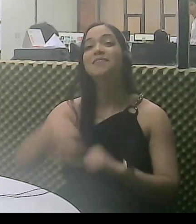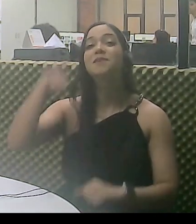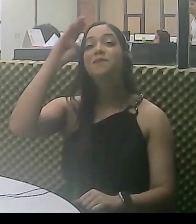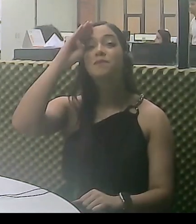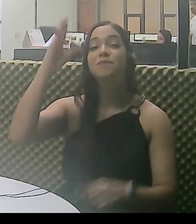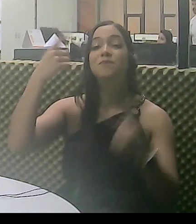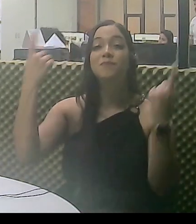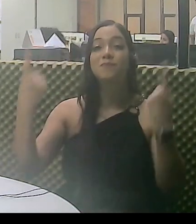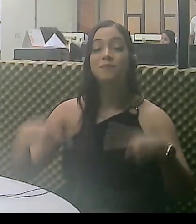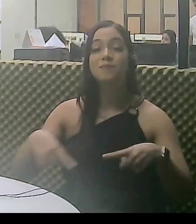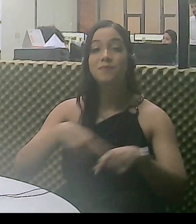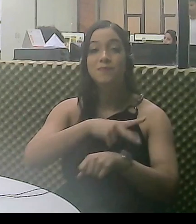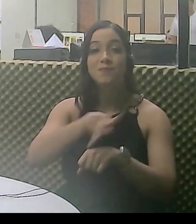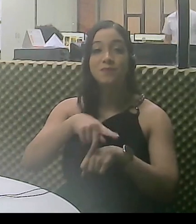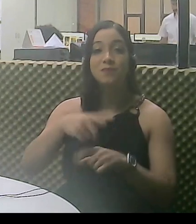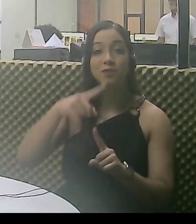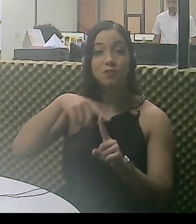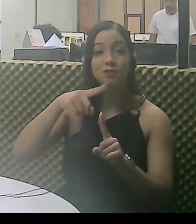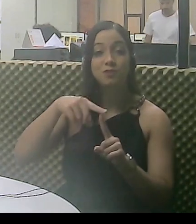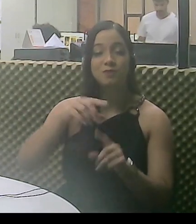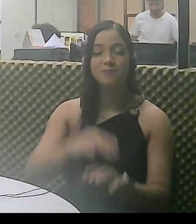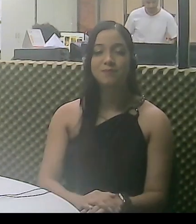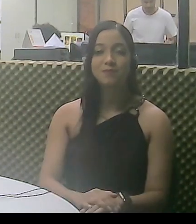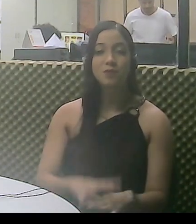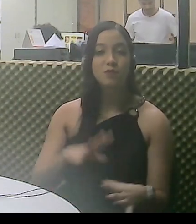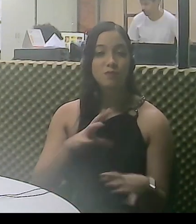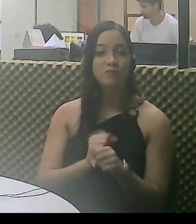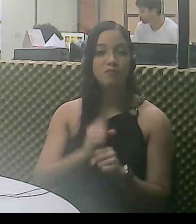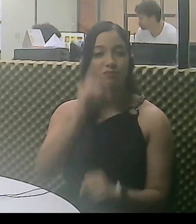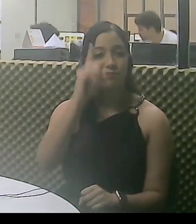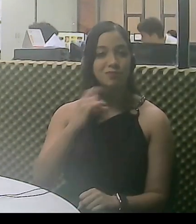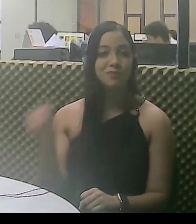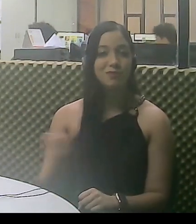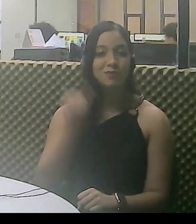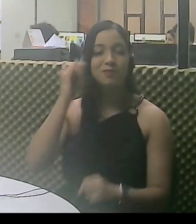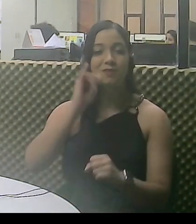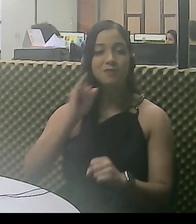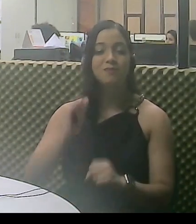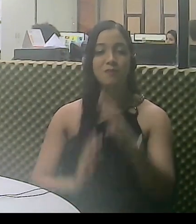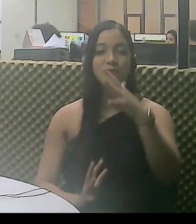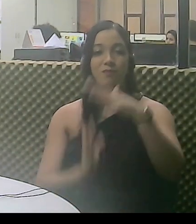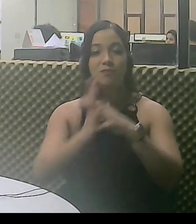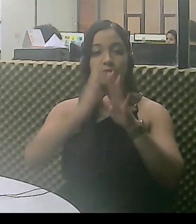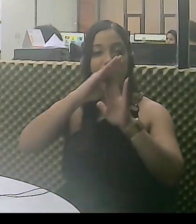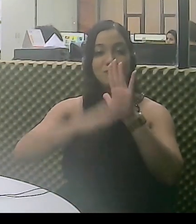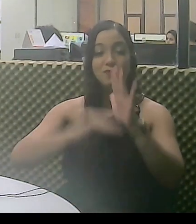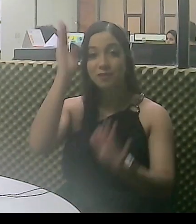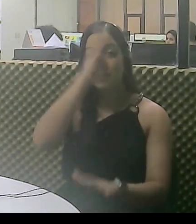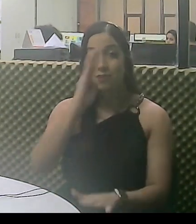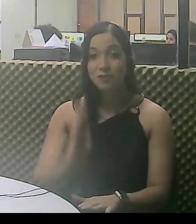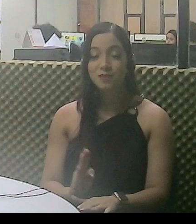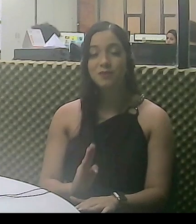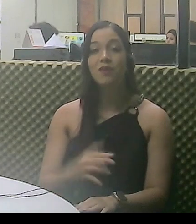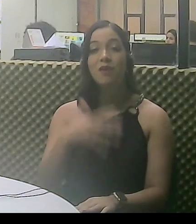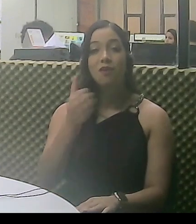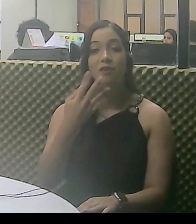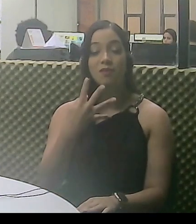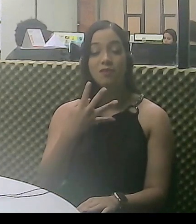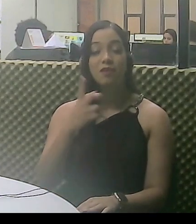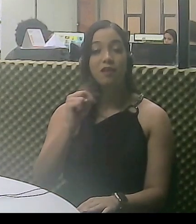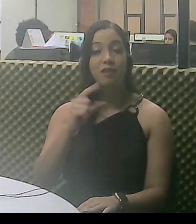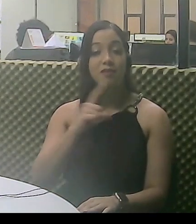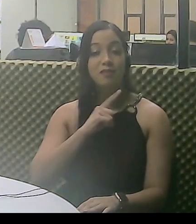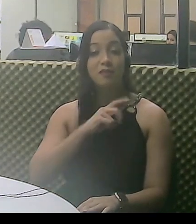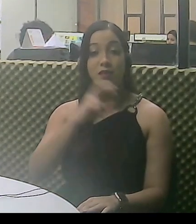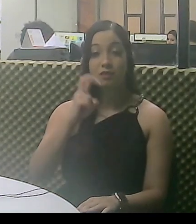principal competição do país na modalidade. Tudo isso com direito a importante resultado em ranking nacional. Das 14 medalhas, 5 são de